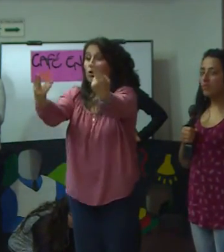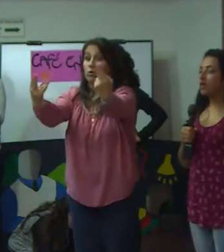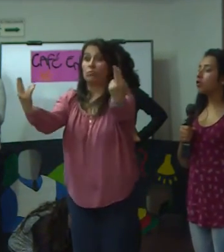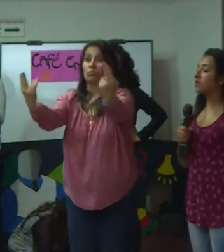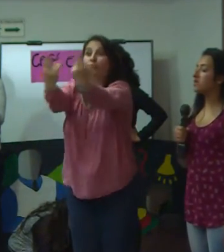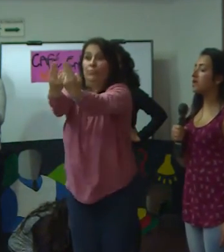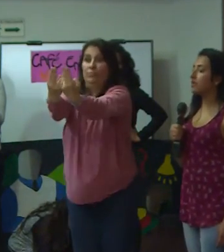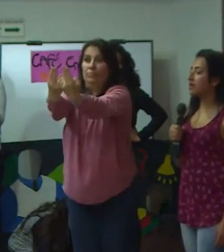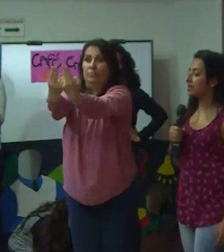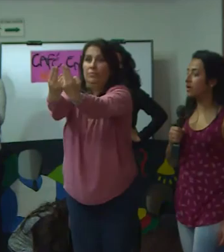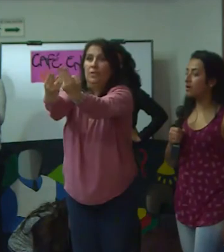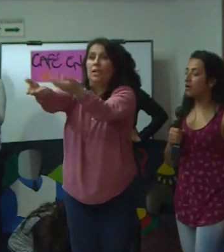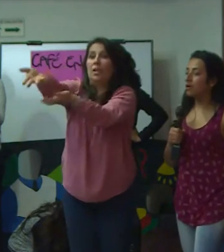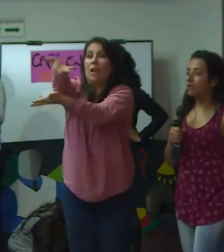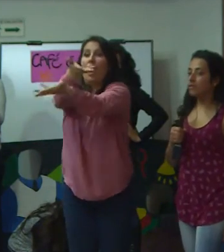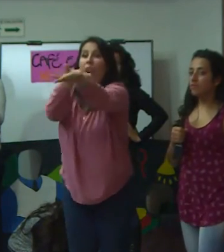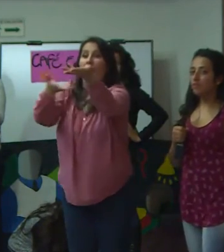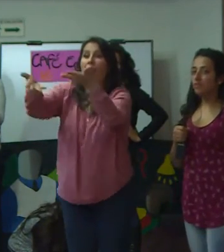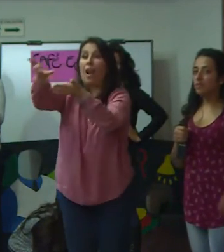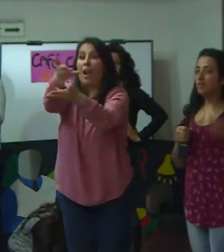No necesariamente.